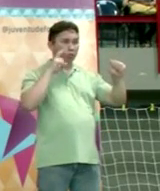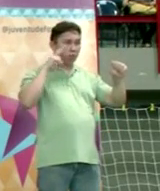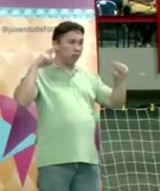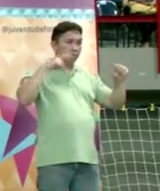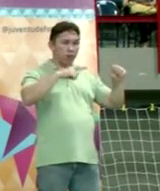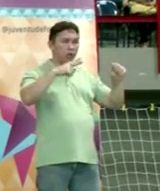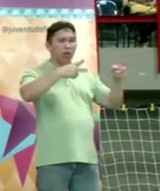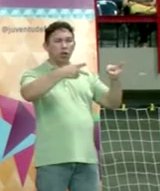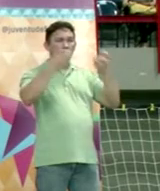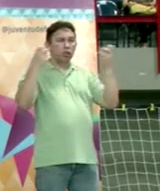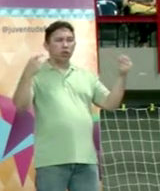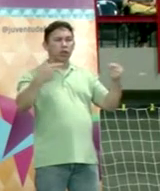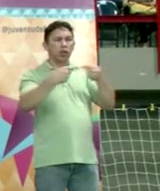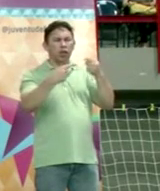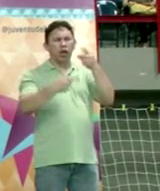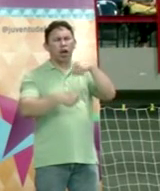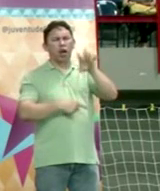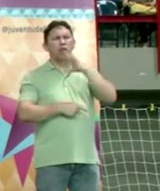viu aqueles